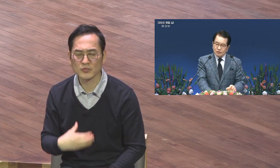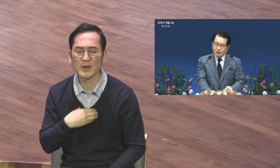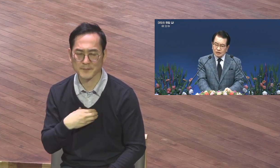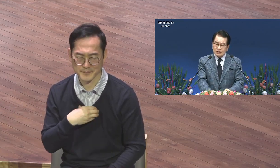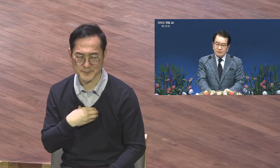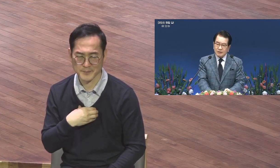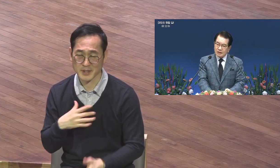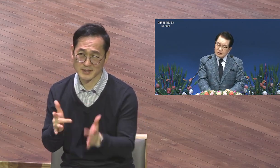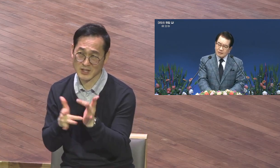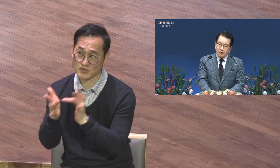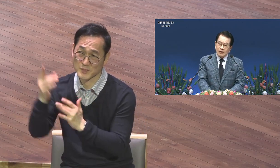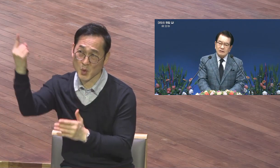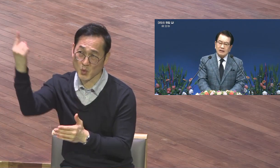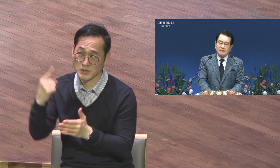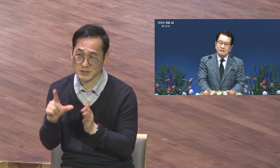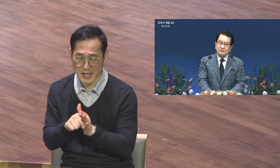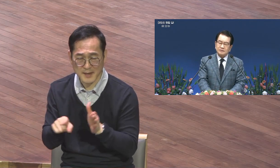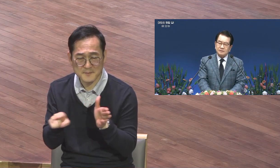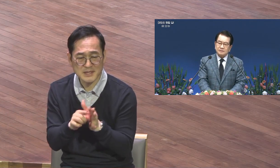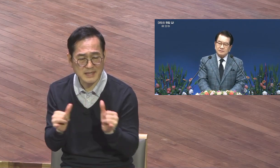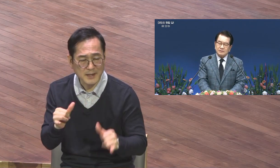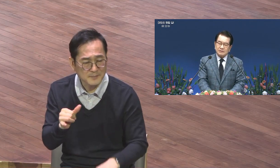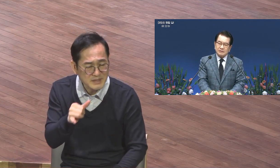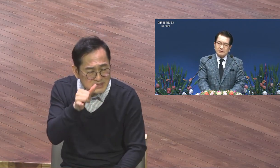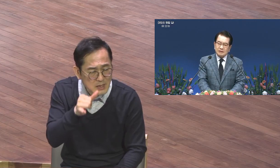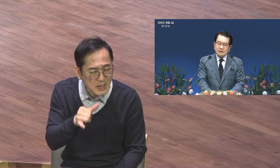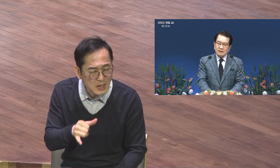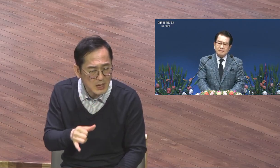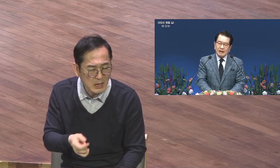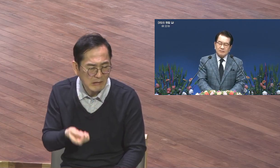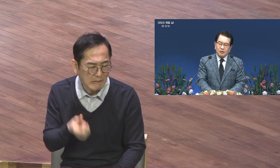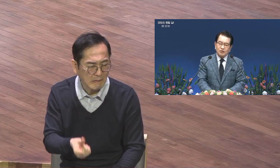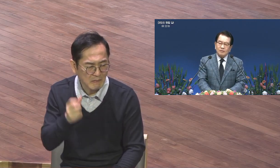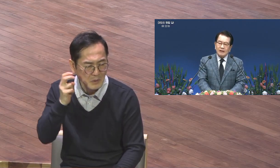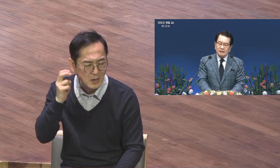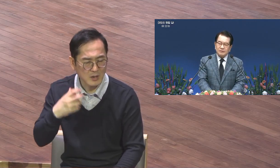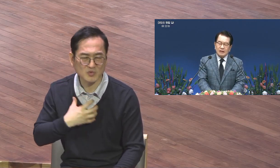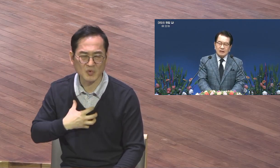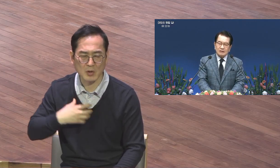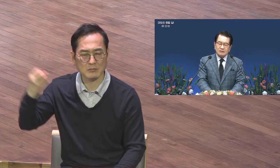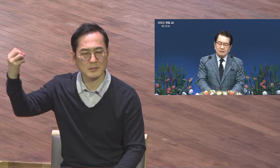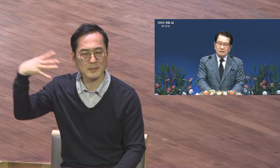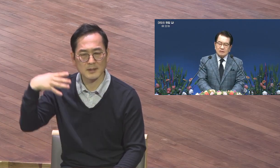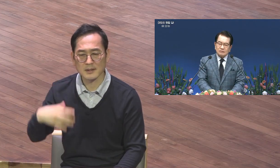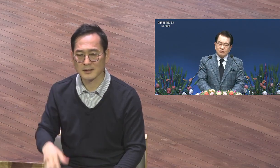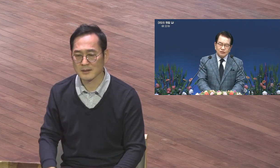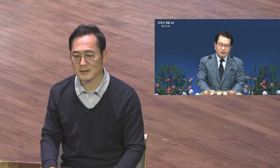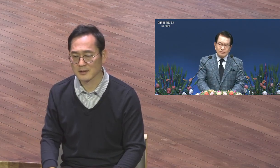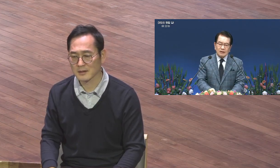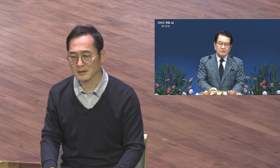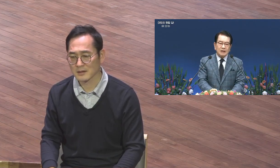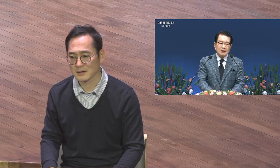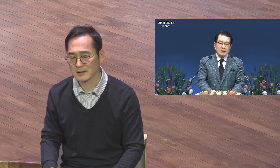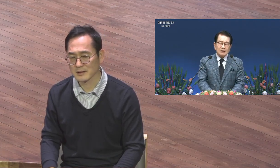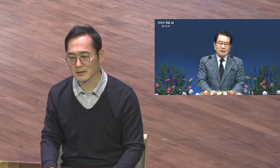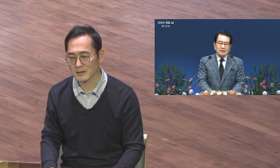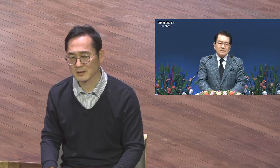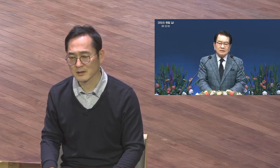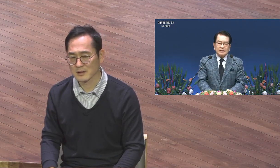그래서 예수님 오실 때 믿는 자 보겠느냐 했거든요. 이 말이 보통 말이 아닙니다. 무슨